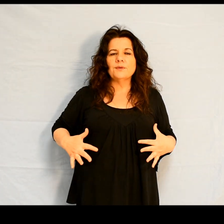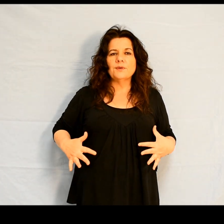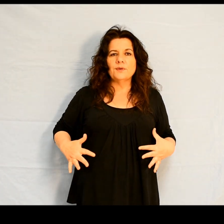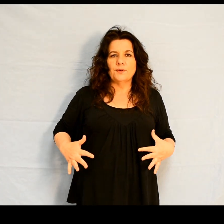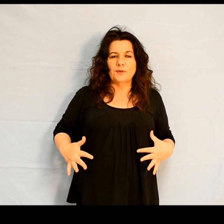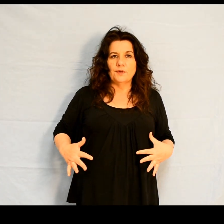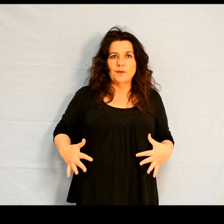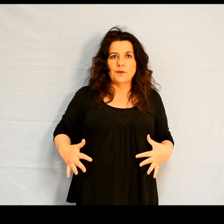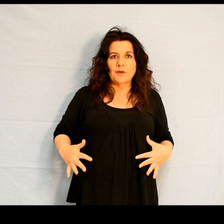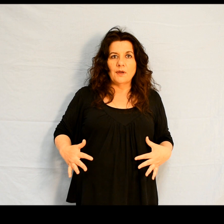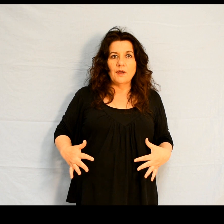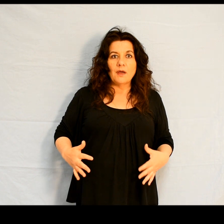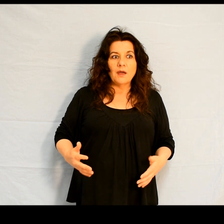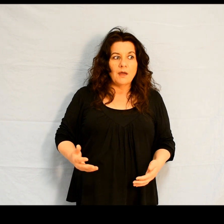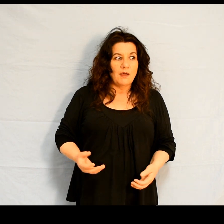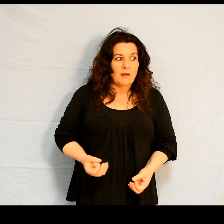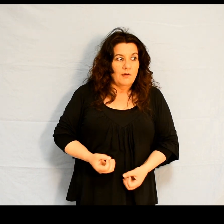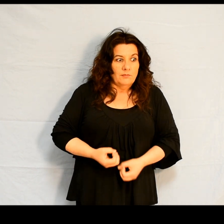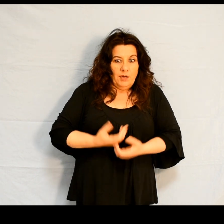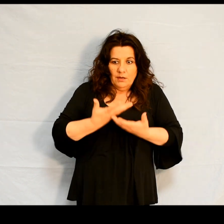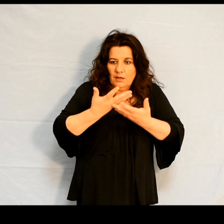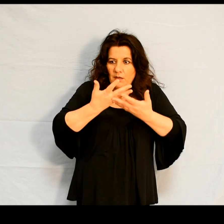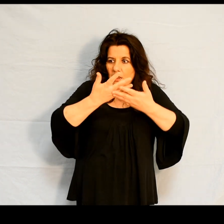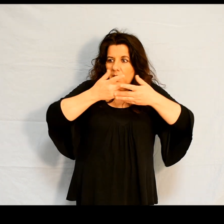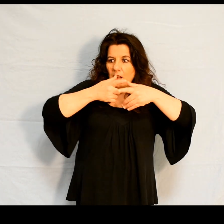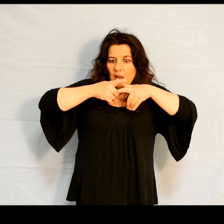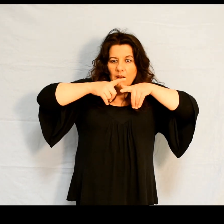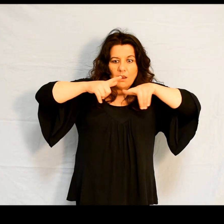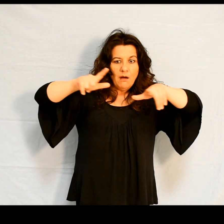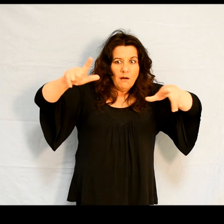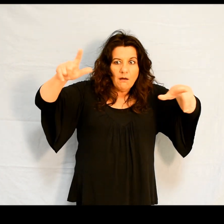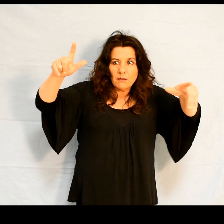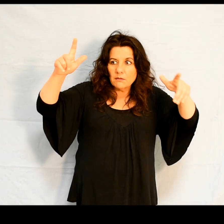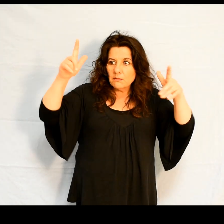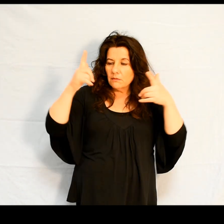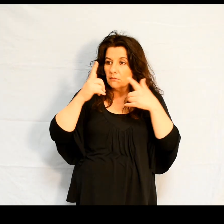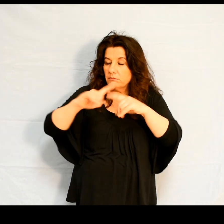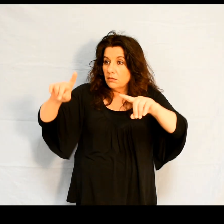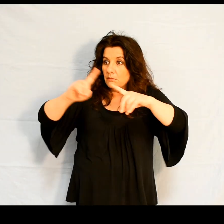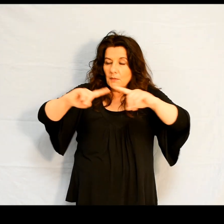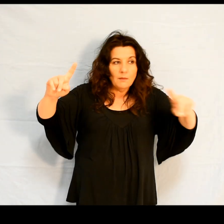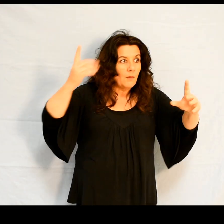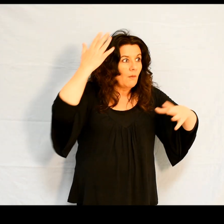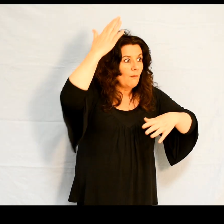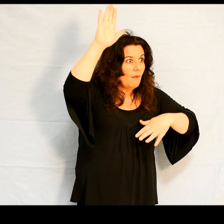Ils se mirent à parler en d'autres langues, et chacun s'exprimait selon le don de l'Esprit.